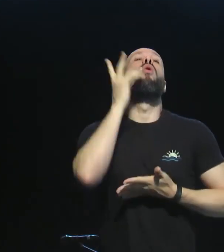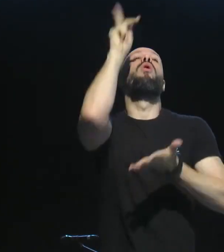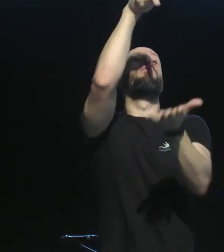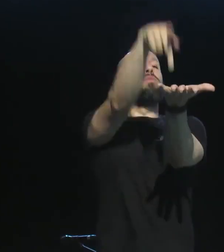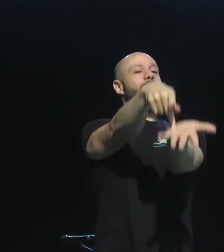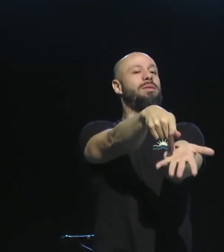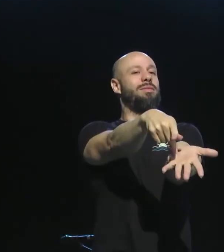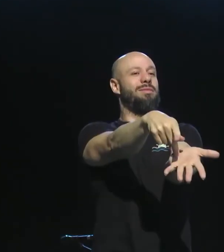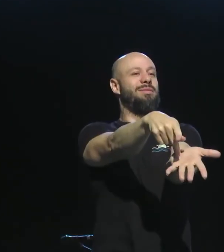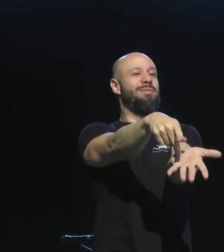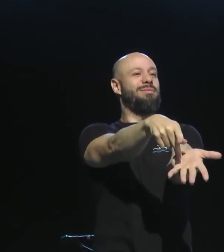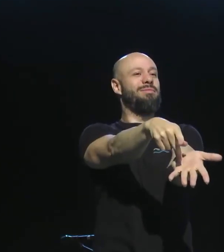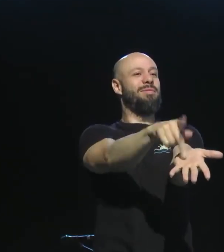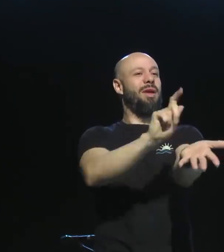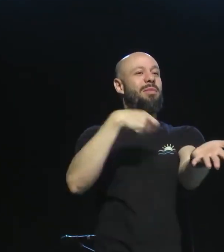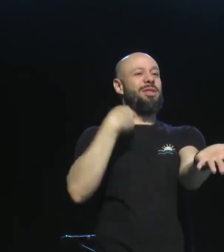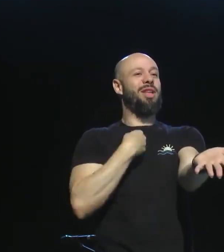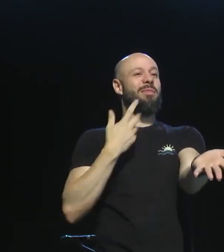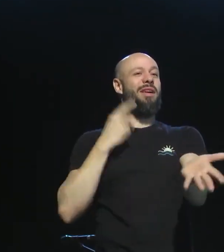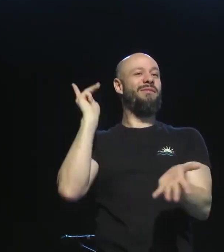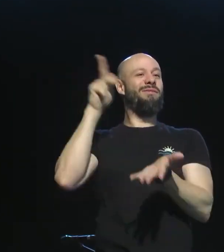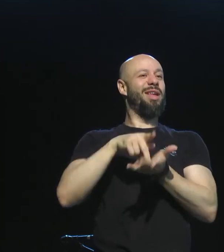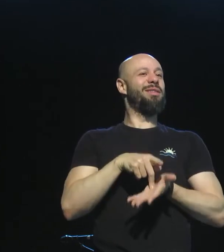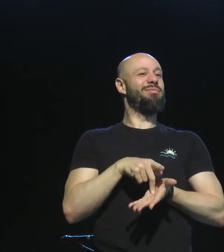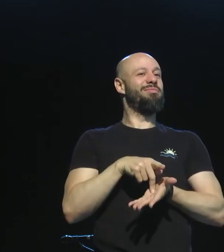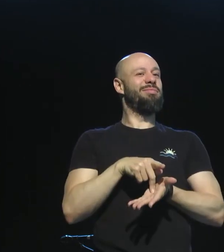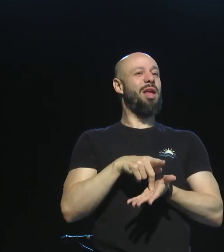Você se torna